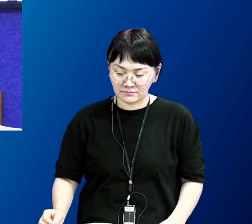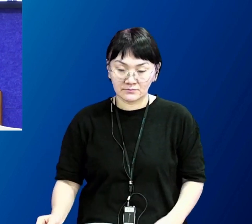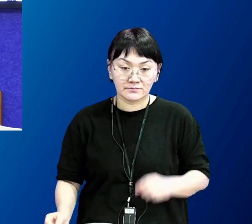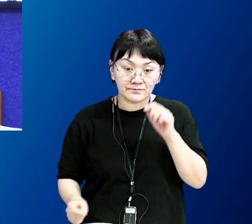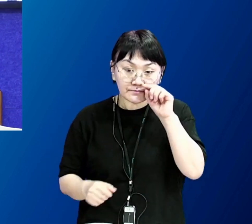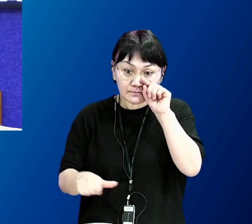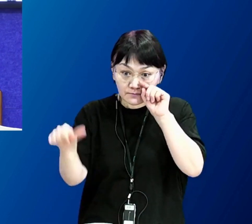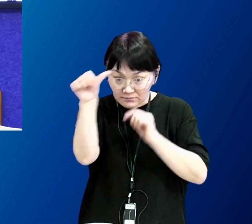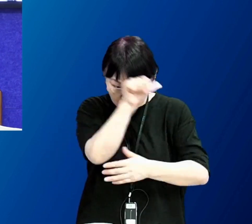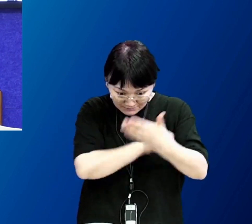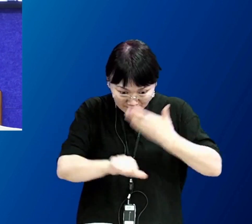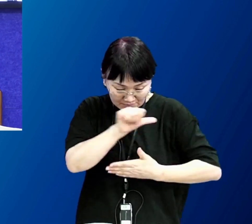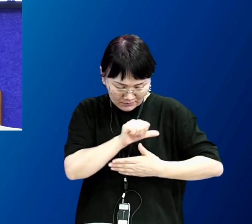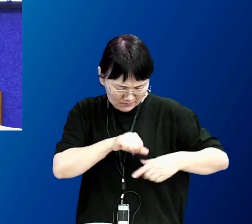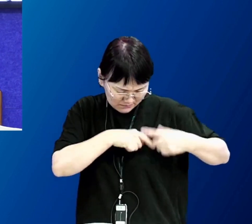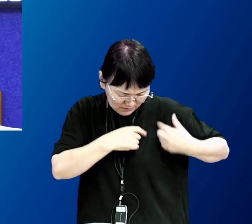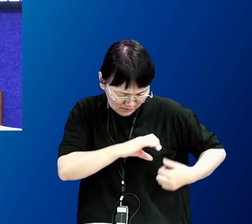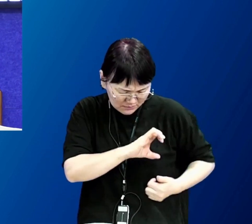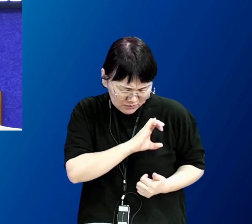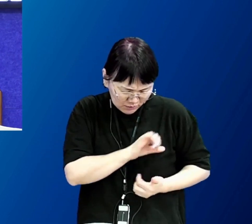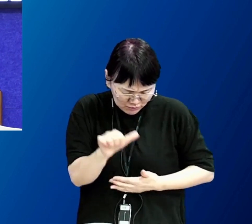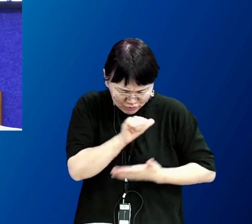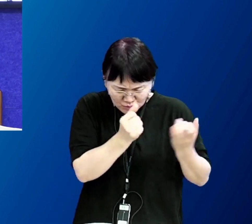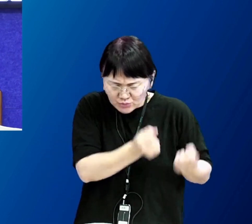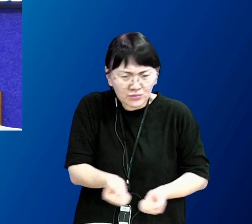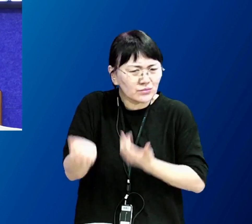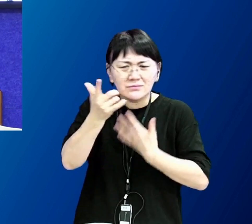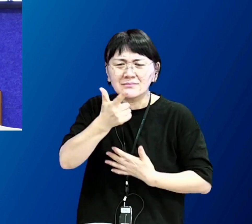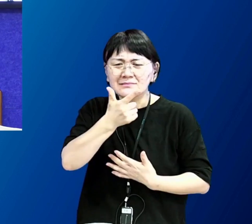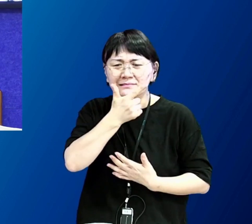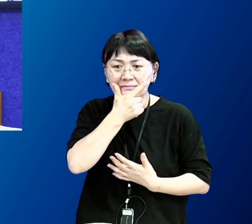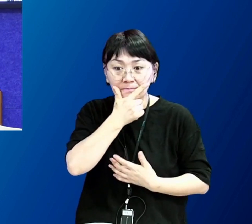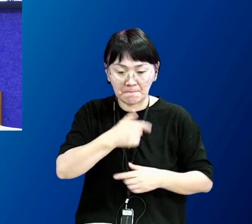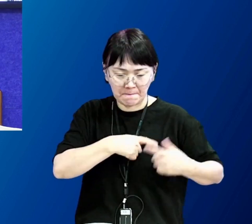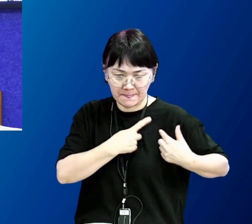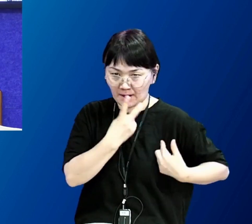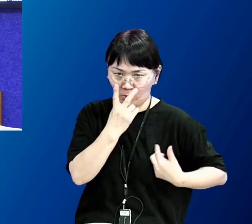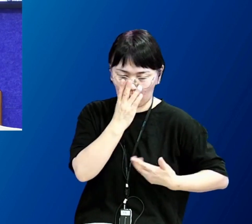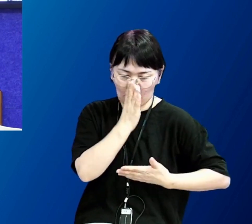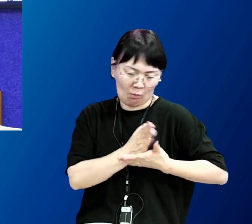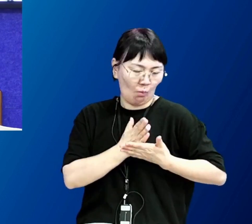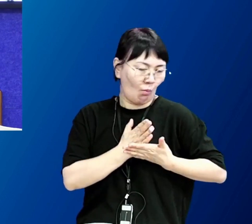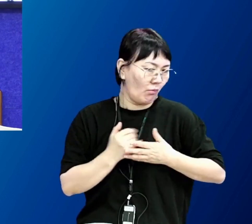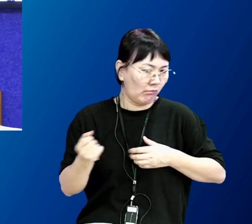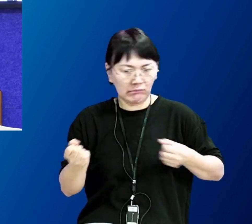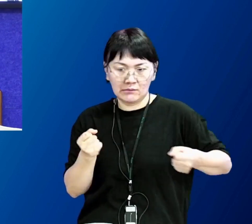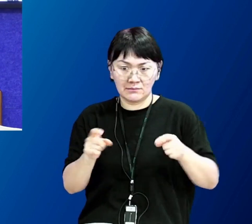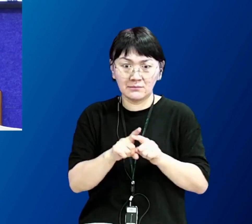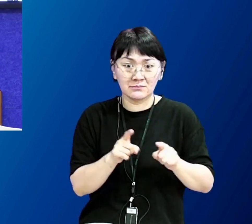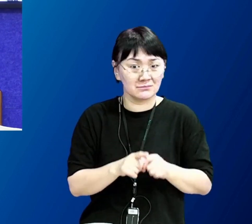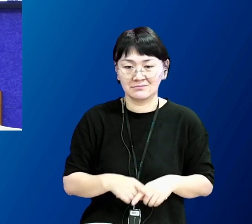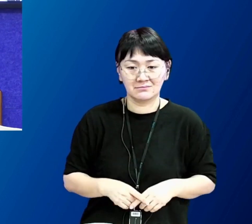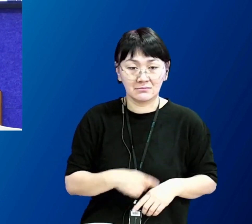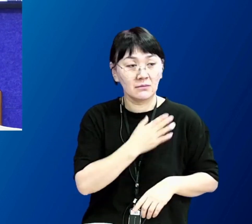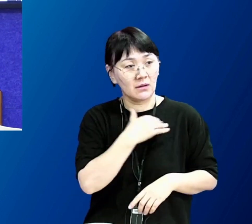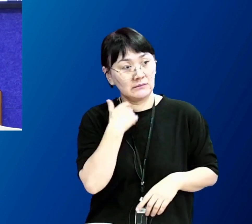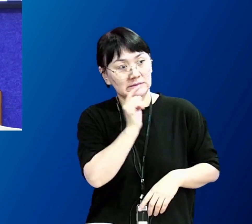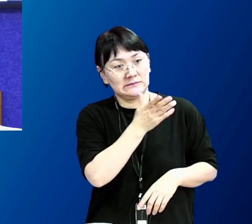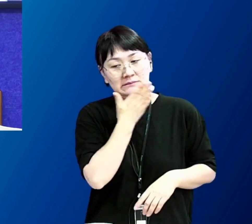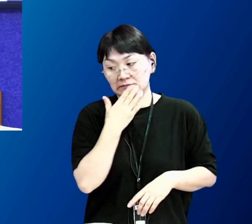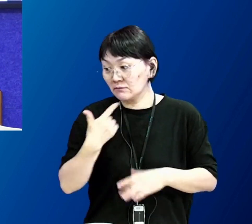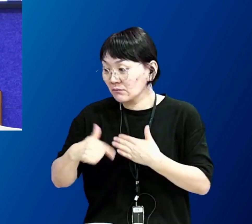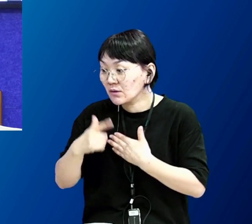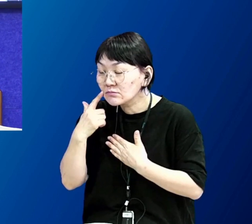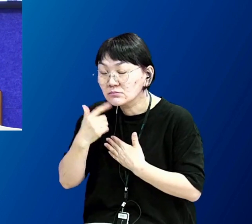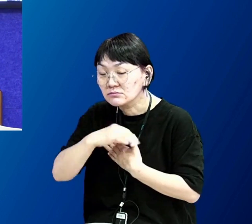Бүрэн төгсөө эзэнд зүрх сэтгэлээ зориулж чадаагүй учраас зүрх сэтгэл нь хуваагдаж эхэлсэн мэт. Эзнээс илүү хариуцнуудыг хайрлж